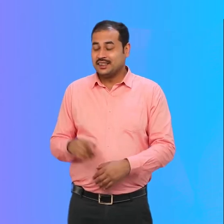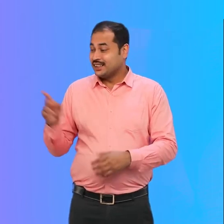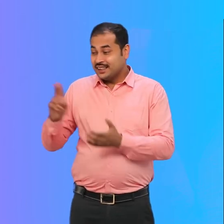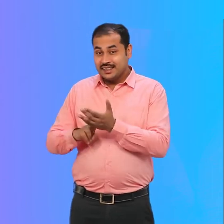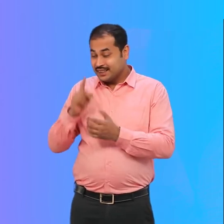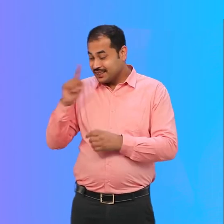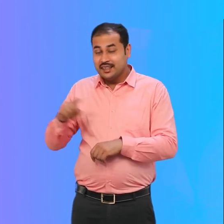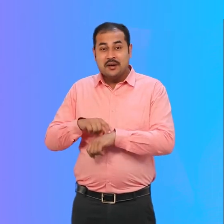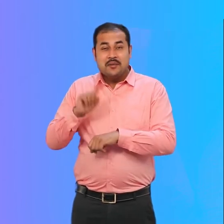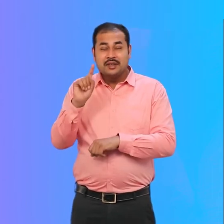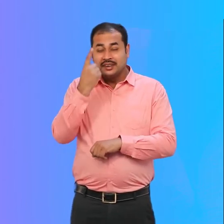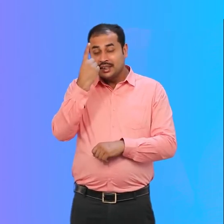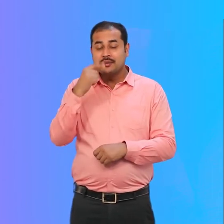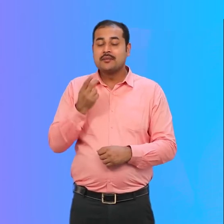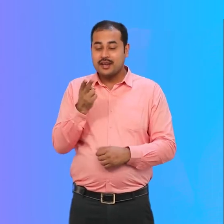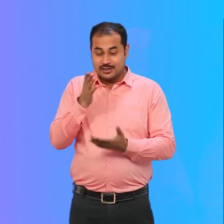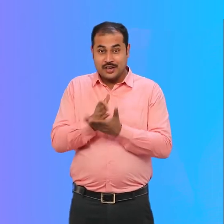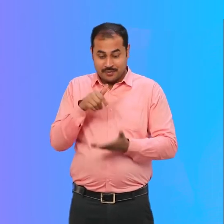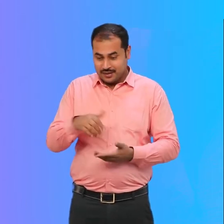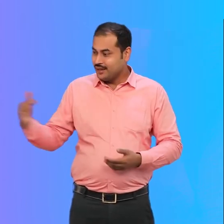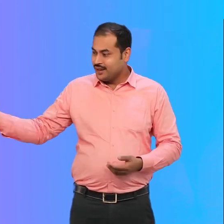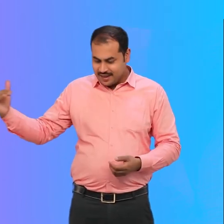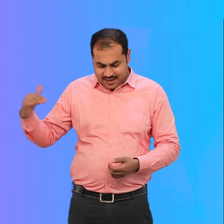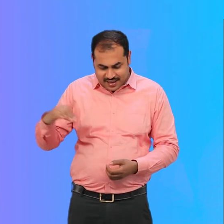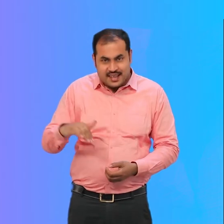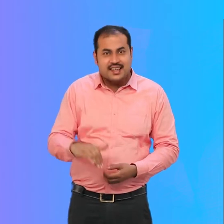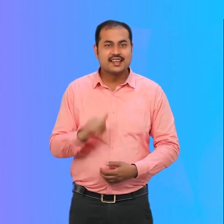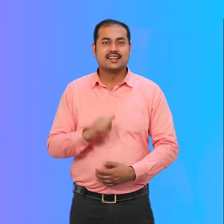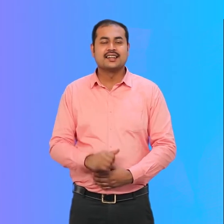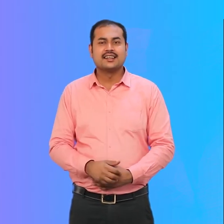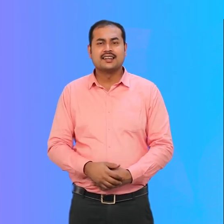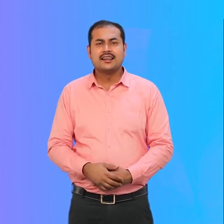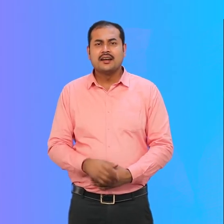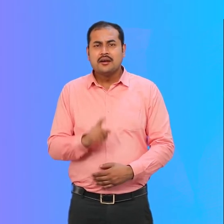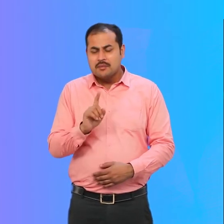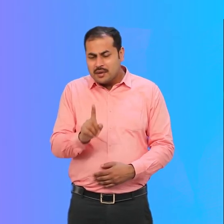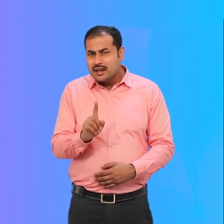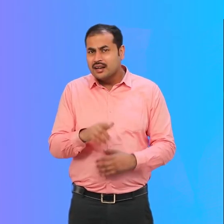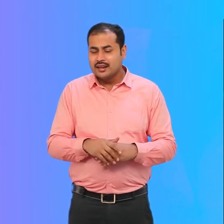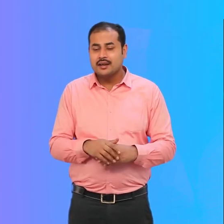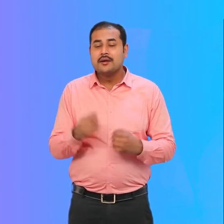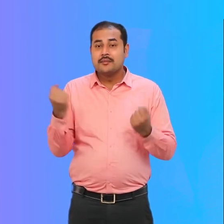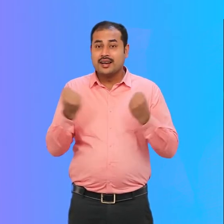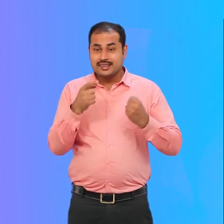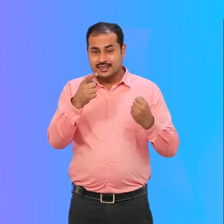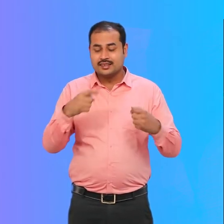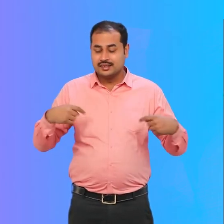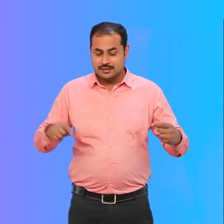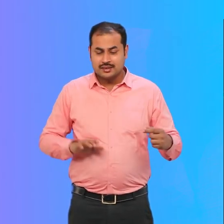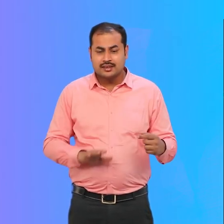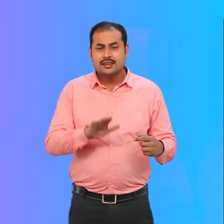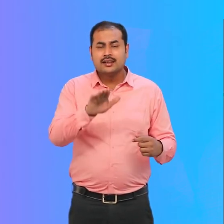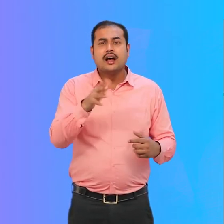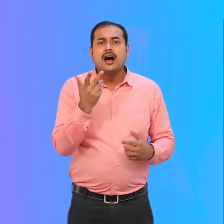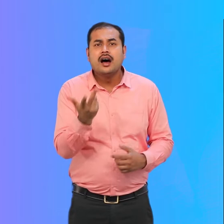कि यह तो अज पहली बर बस स्टॉप पर आई है लेकिन यह अपनी व्हीलचेयर के